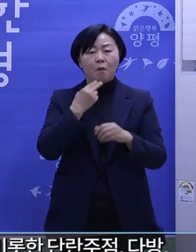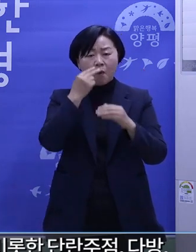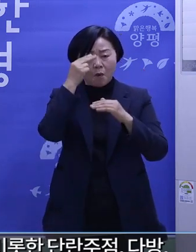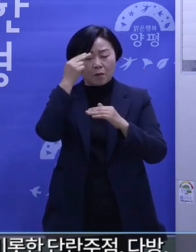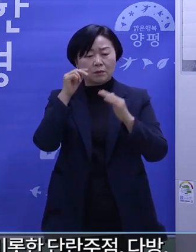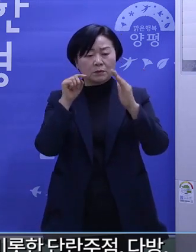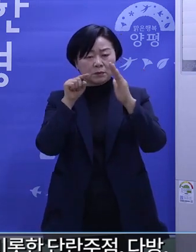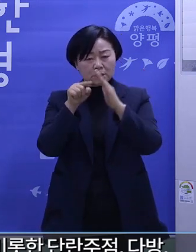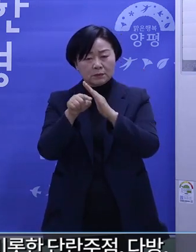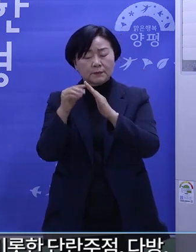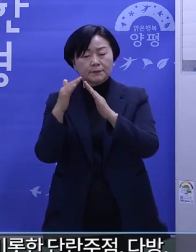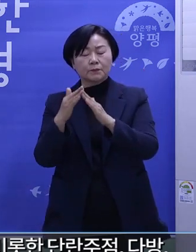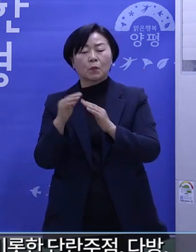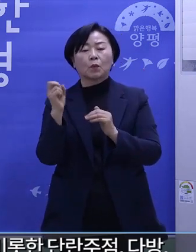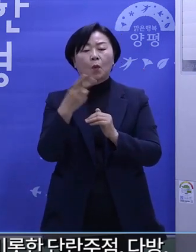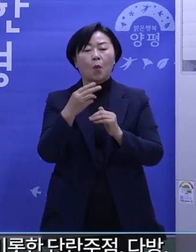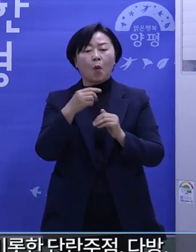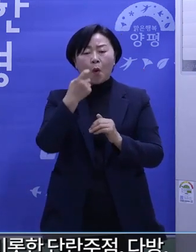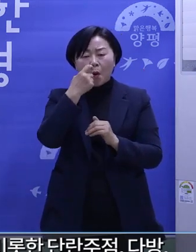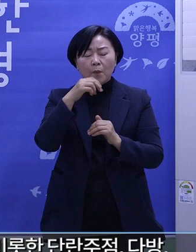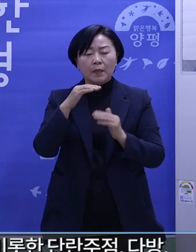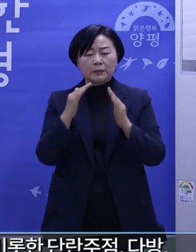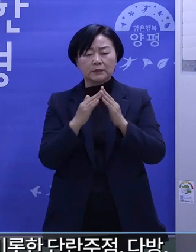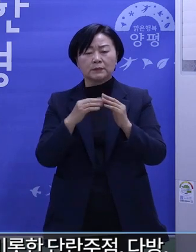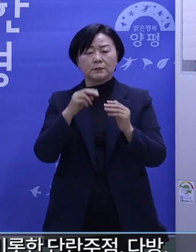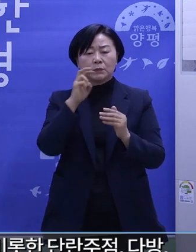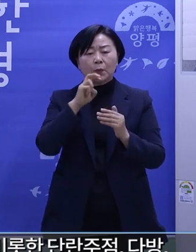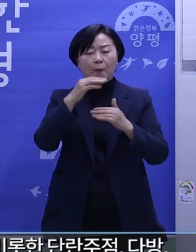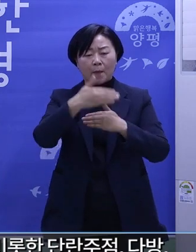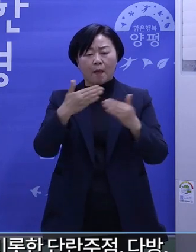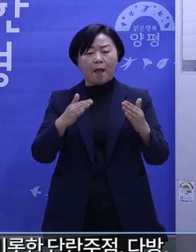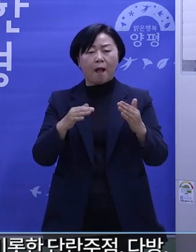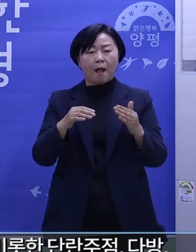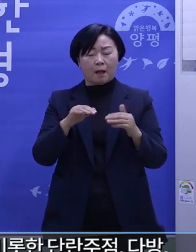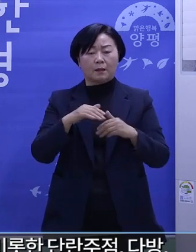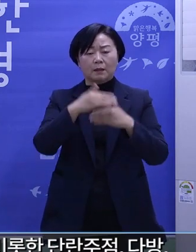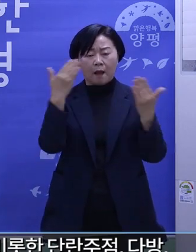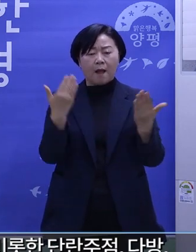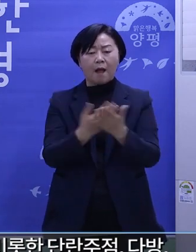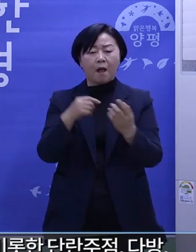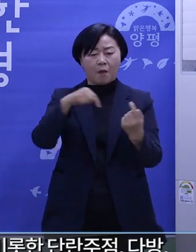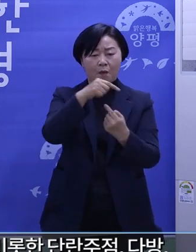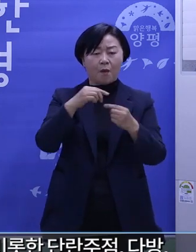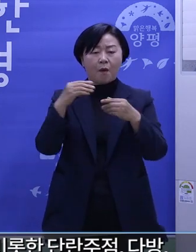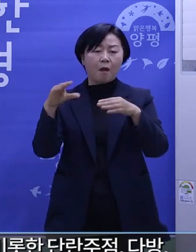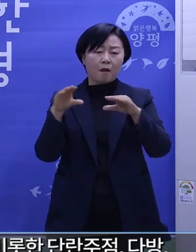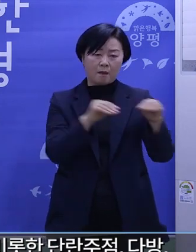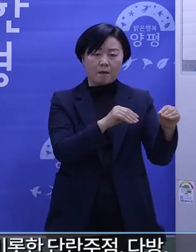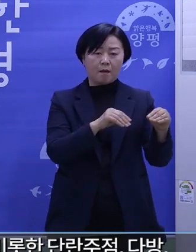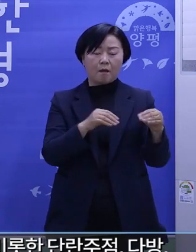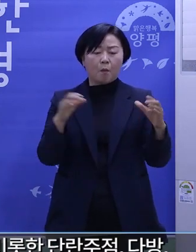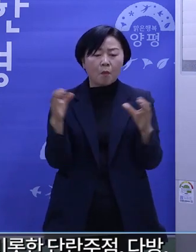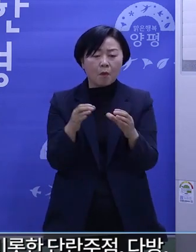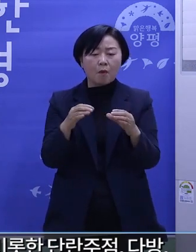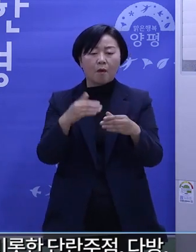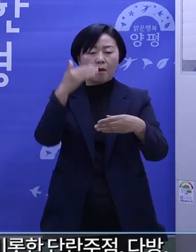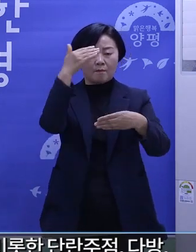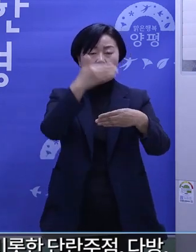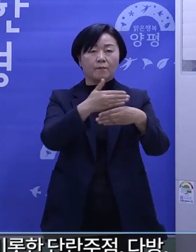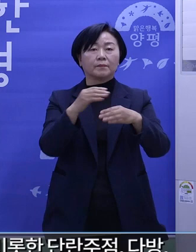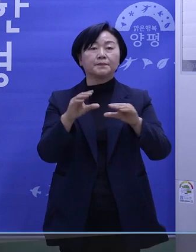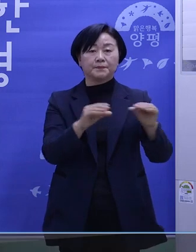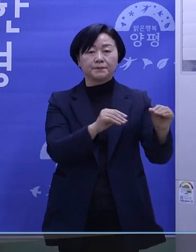유흥주점을 비롯한 단란주점, 다방, 노래연습장 등에 대해 영업을 중단하고 집합을 금지할 것을